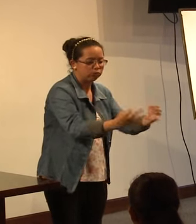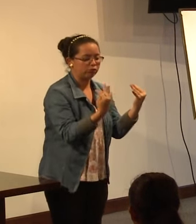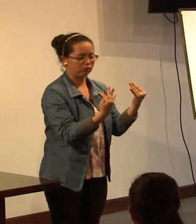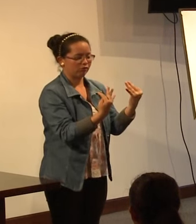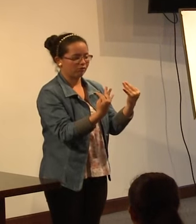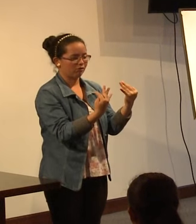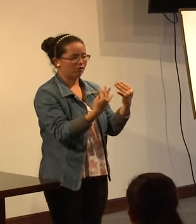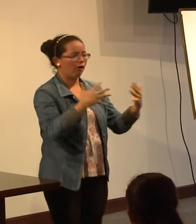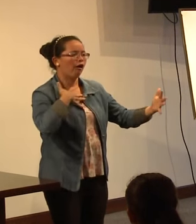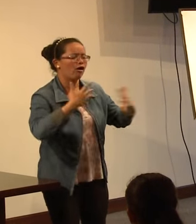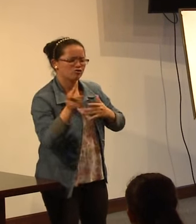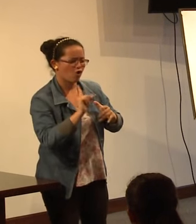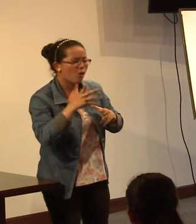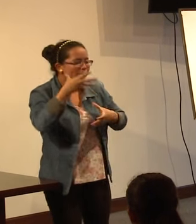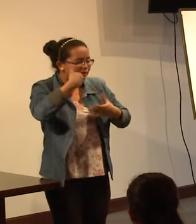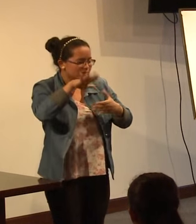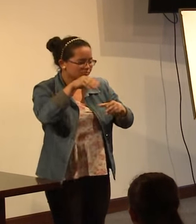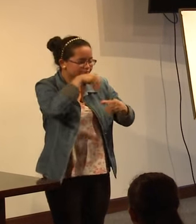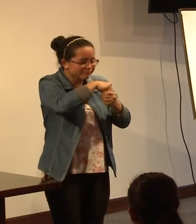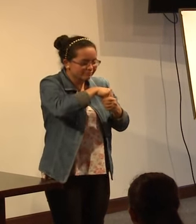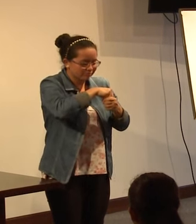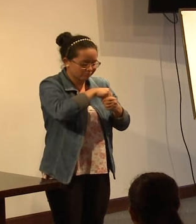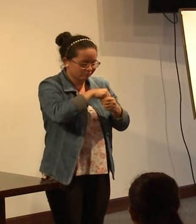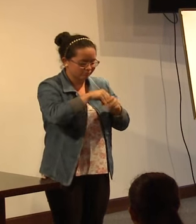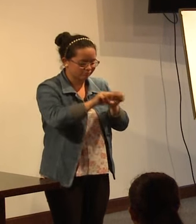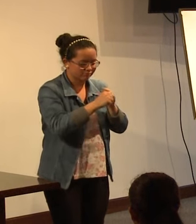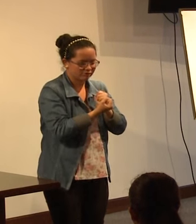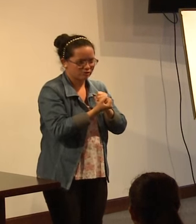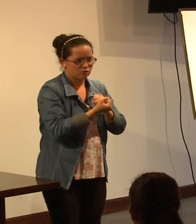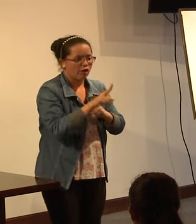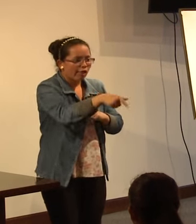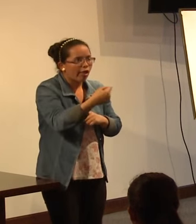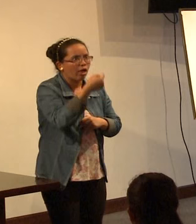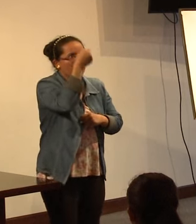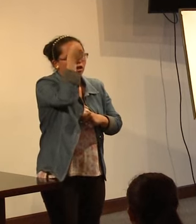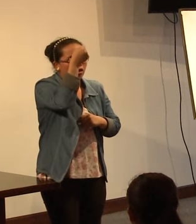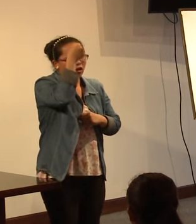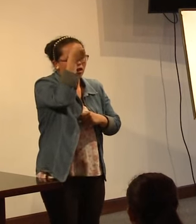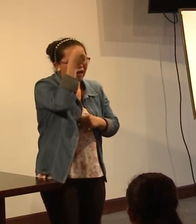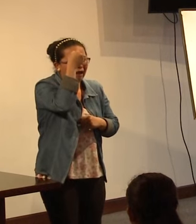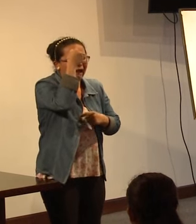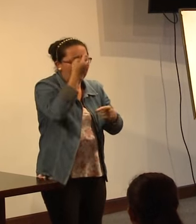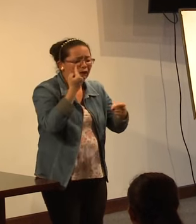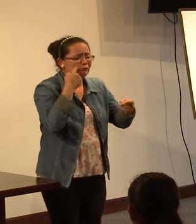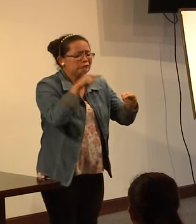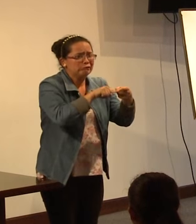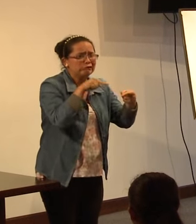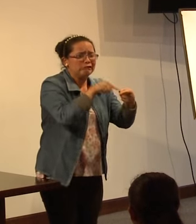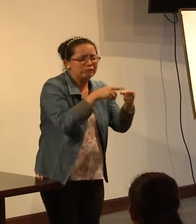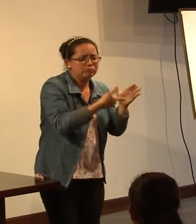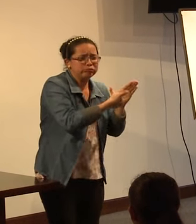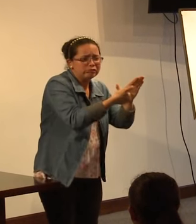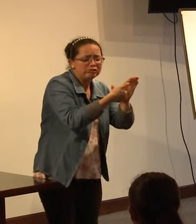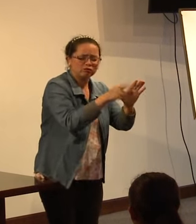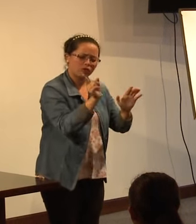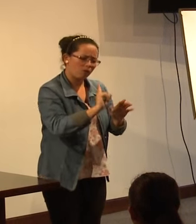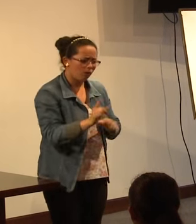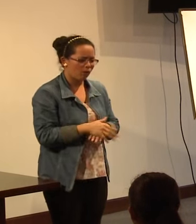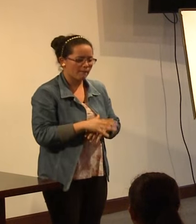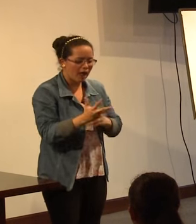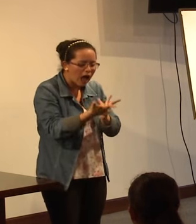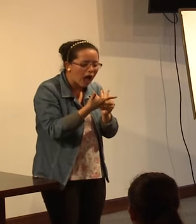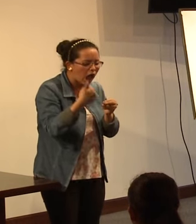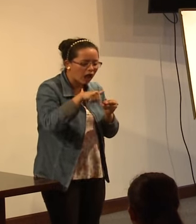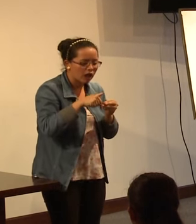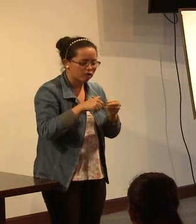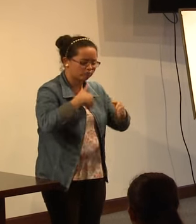simplemente ejercicios internos. Entonces no se peguen tanto al resultado. Creo que el sentido de la educación artística tiene que ver mucho con ese proceso, con un